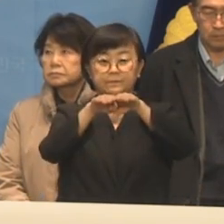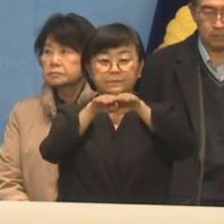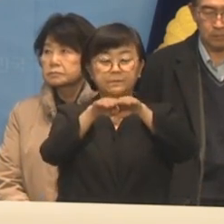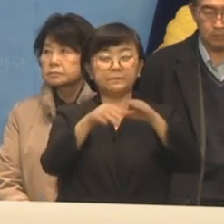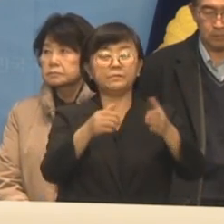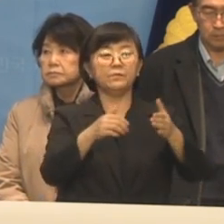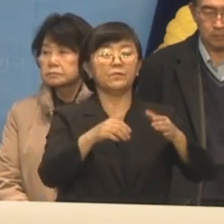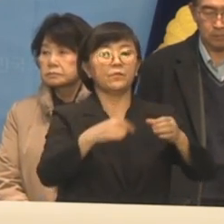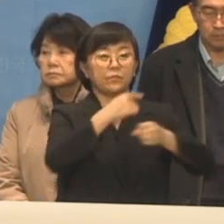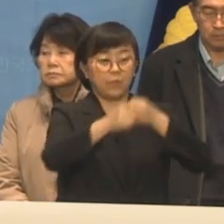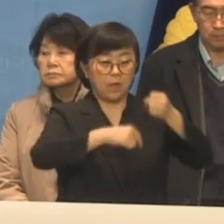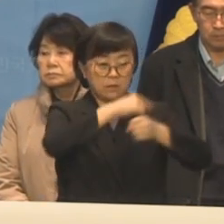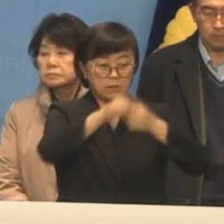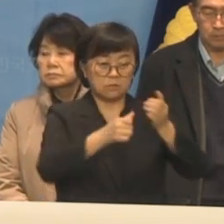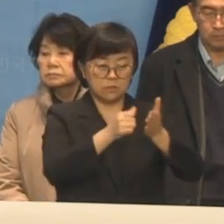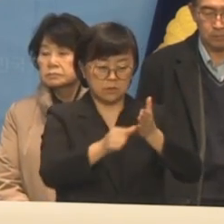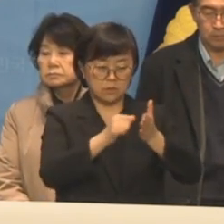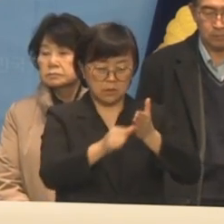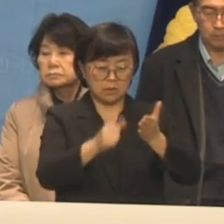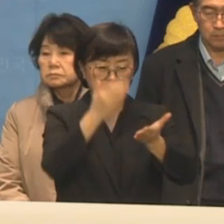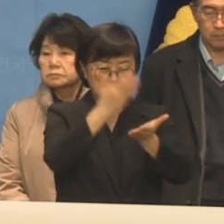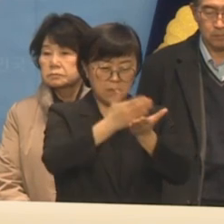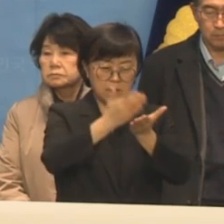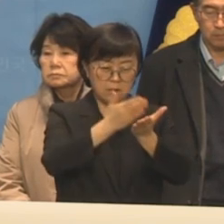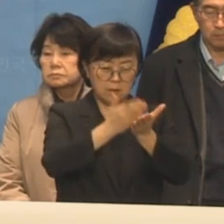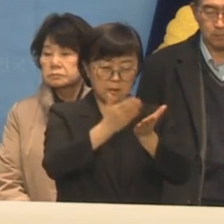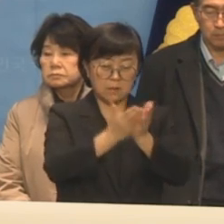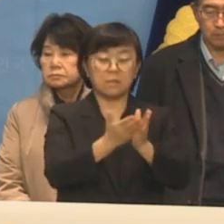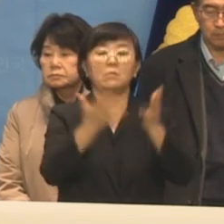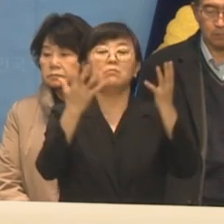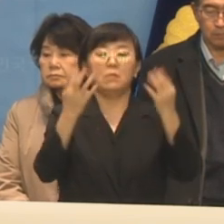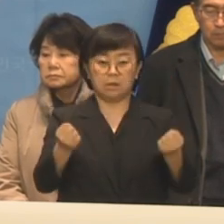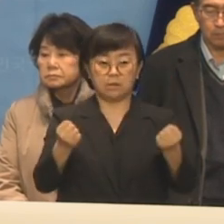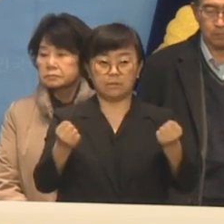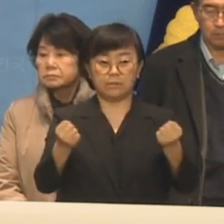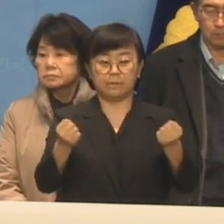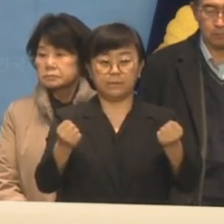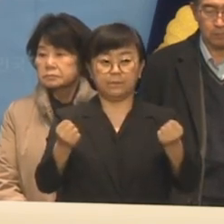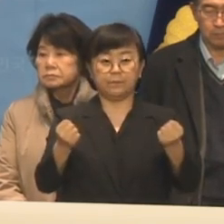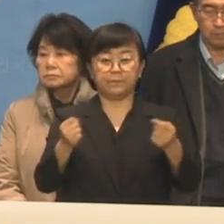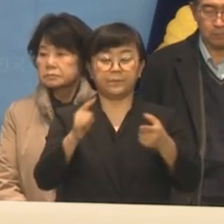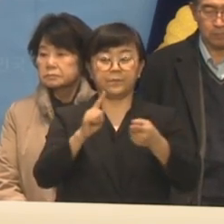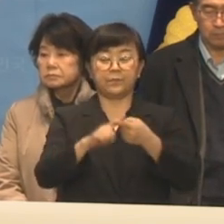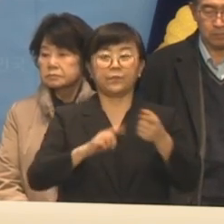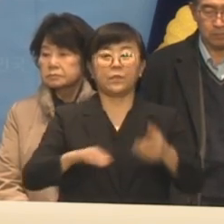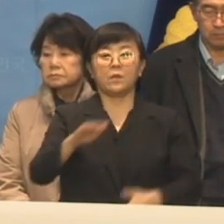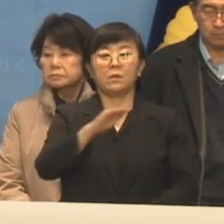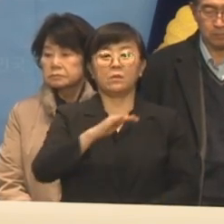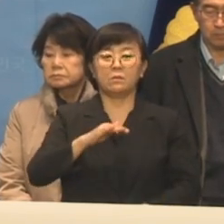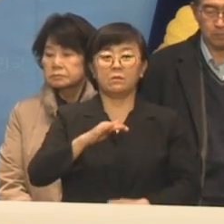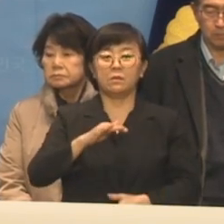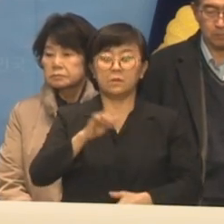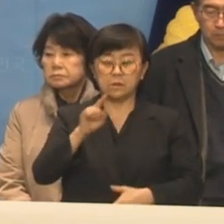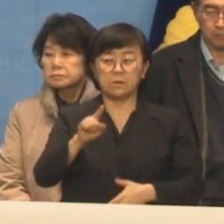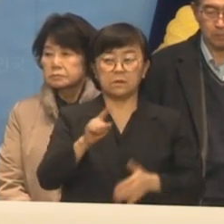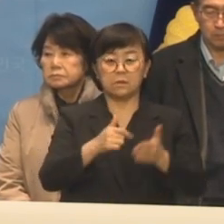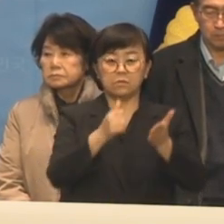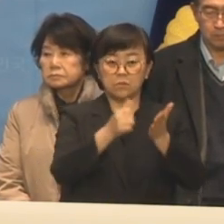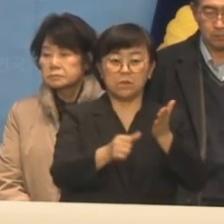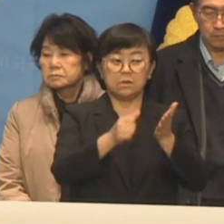방사성 물질이 굉장히 많습니다. 굉장히 다양한 종류의 방사성 물질이 많고, 그리고 우리가 그 방사성